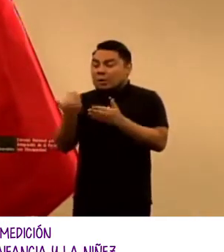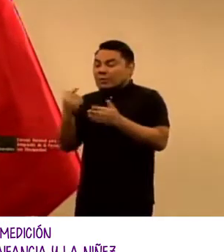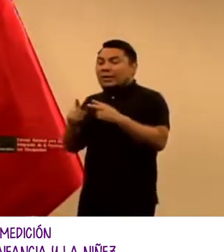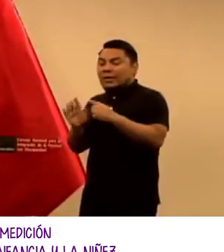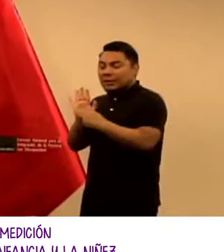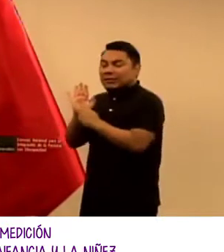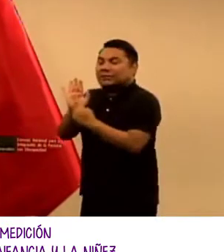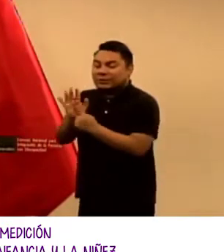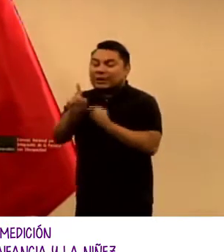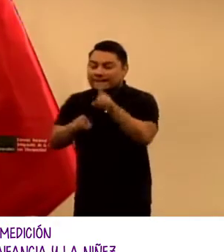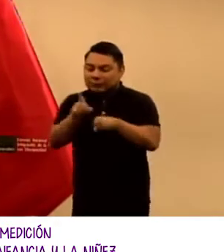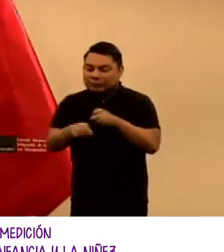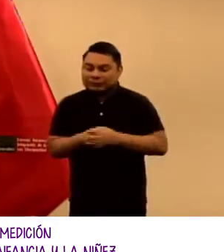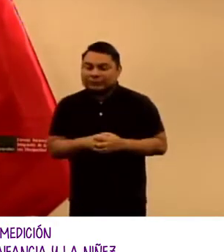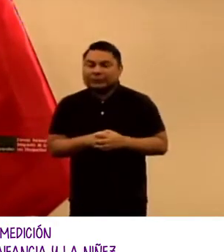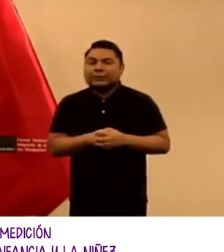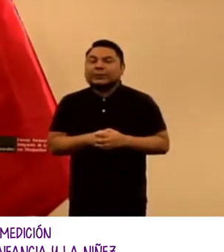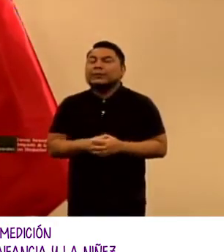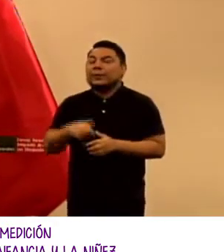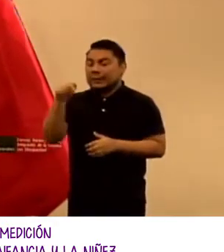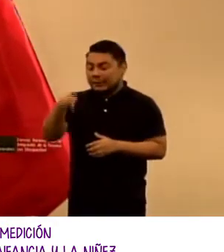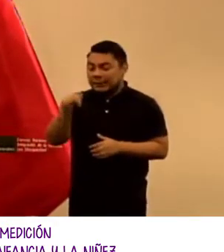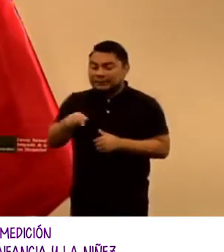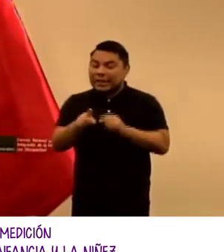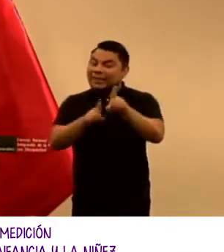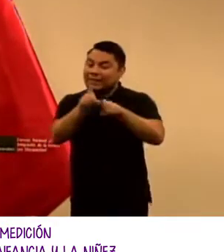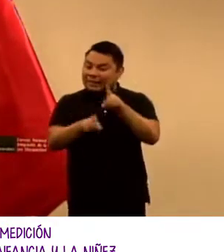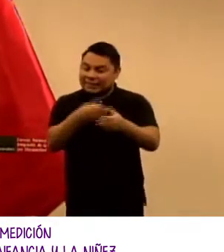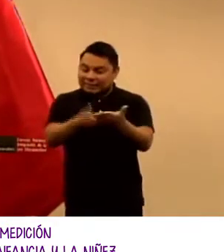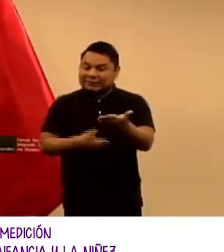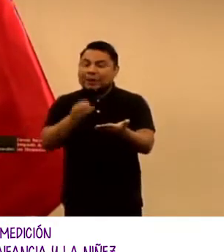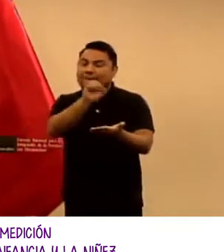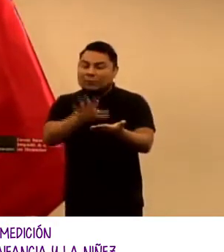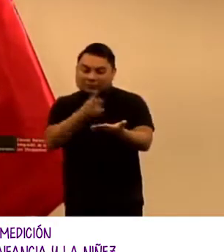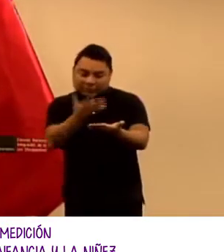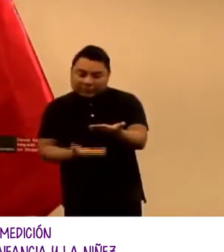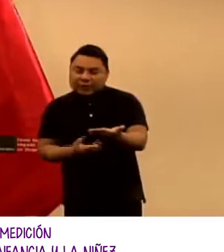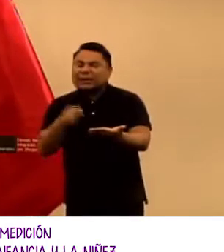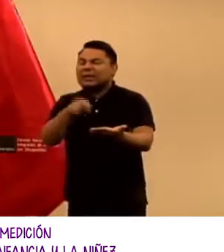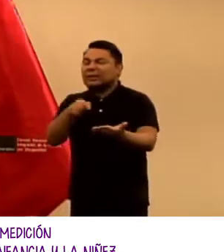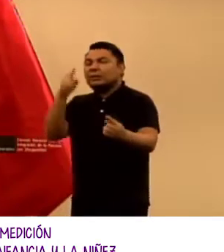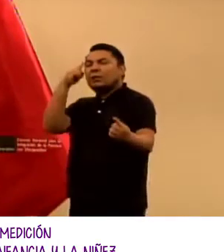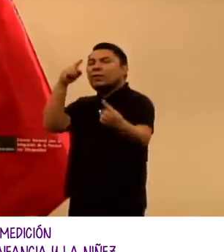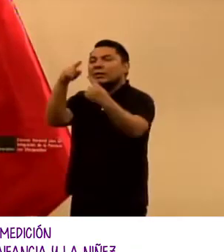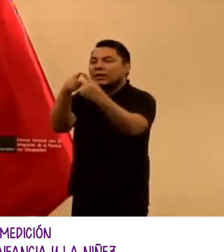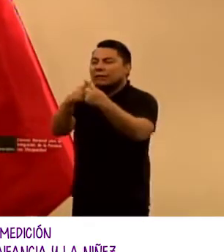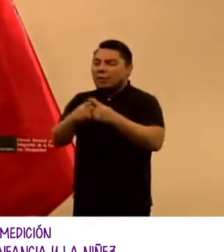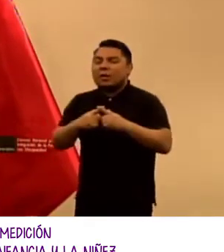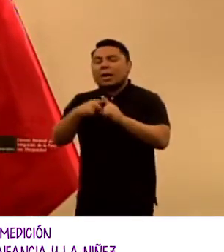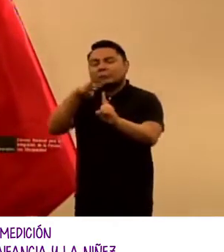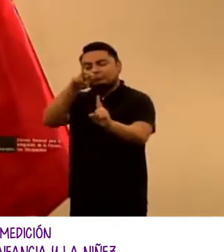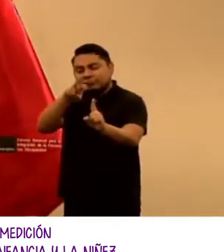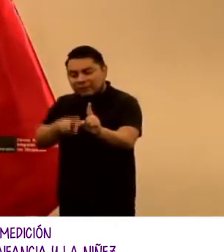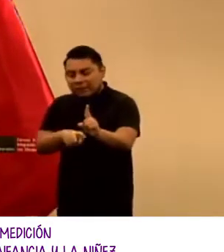de las preguntas. Este test en especial, esta prueba, tenía como objetivo evaluar el rendimiento